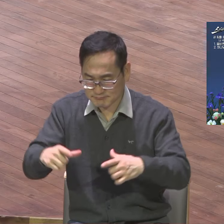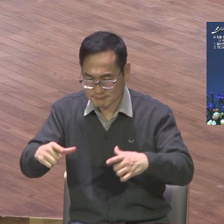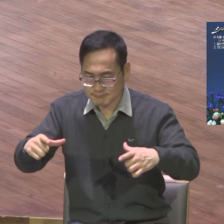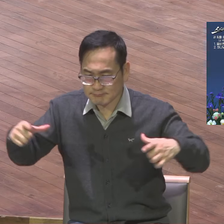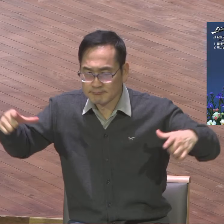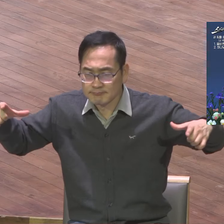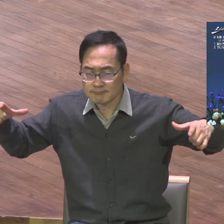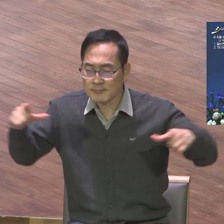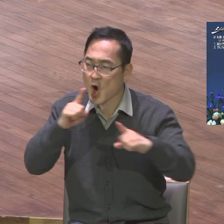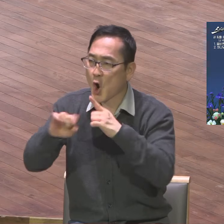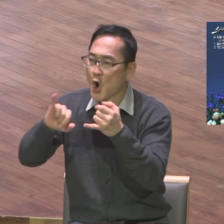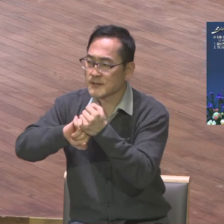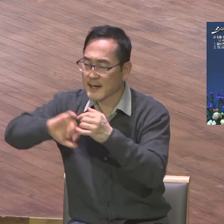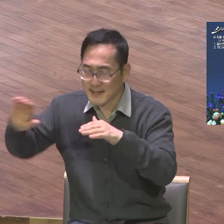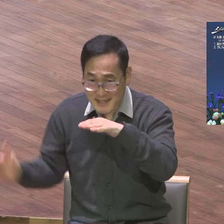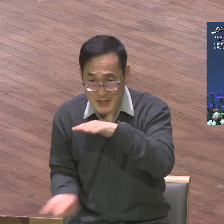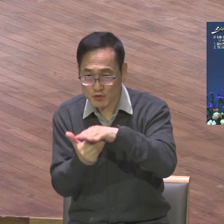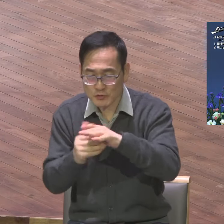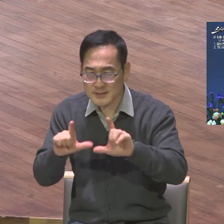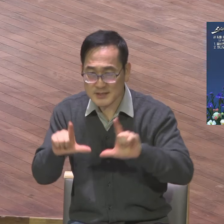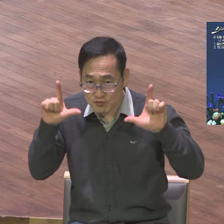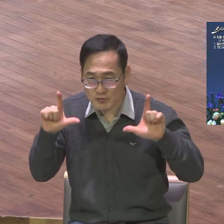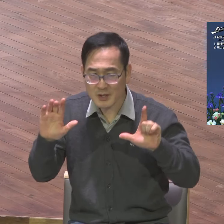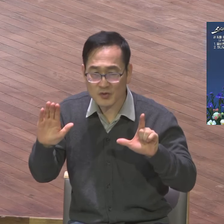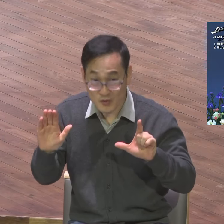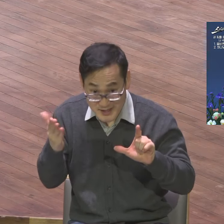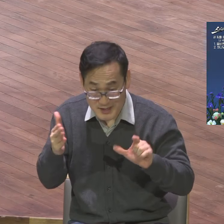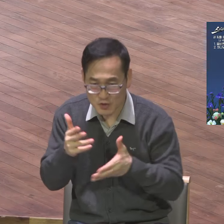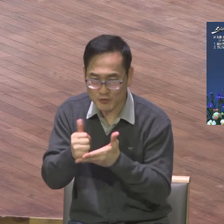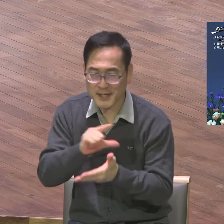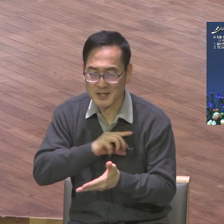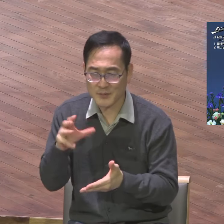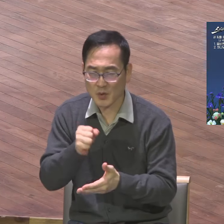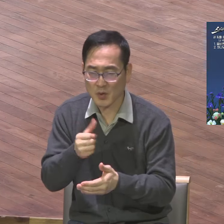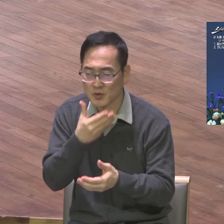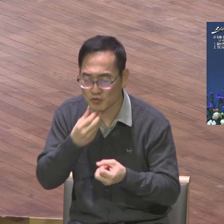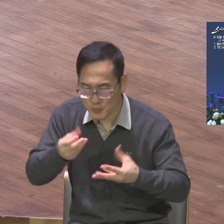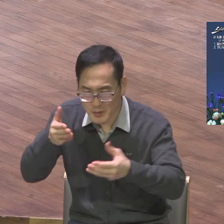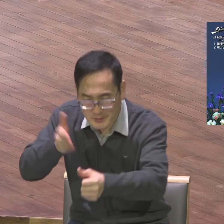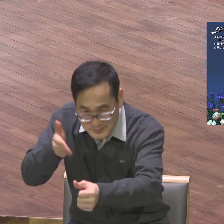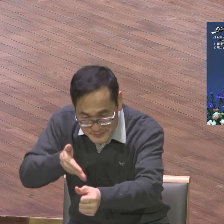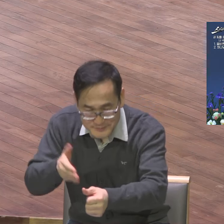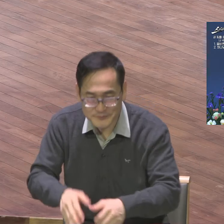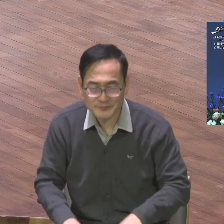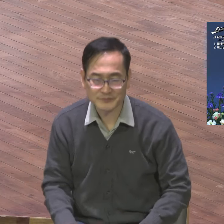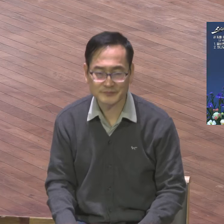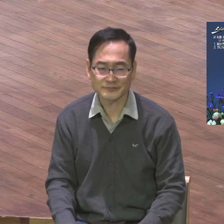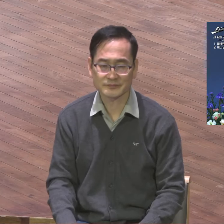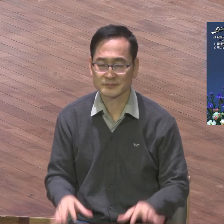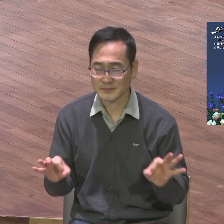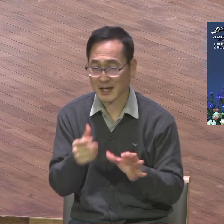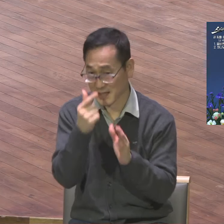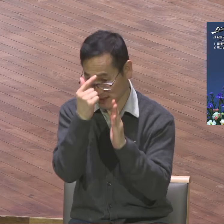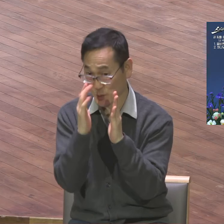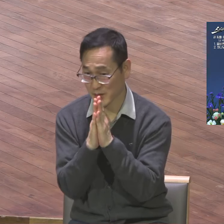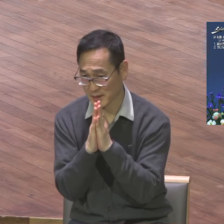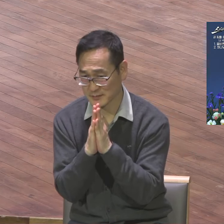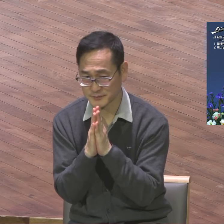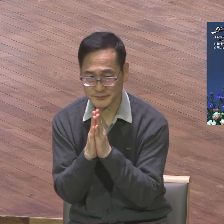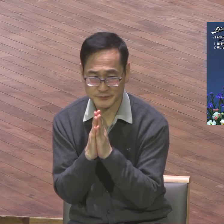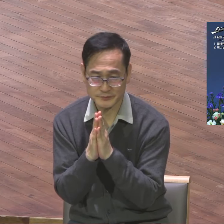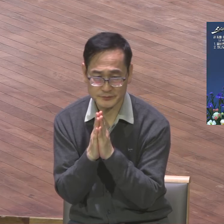넓혀나가는 은약 성취의 주역들 다 되시기를 주님으로 축복합니다. 자, 주신 말씀 붙잡고 기도하겠습니다. 하나님